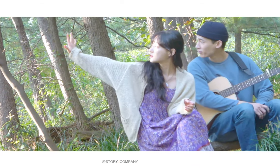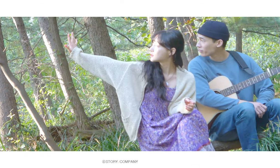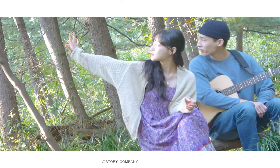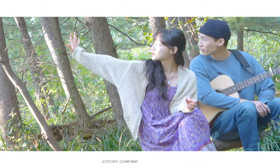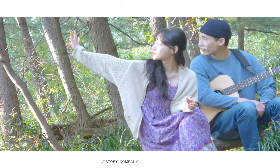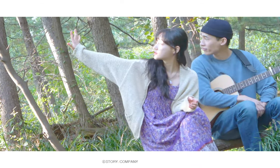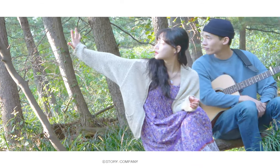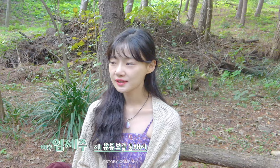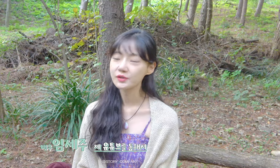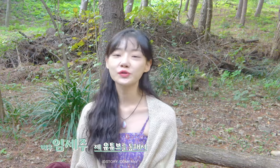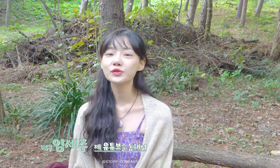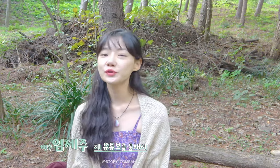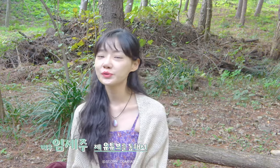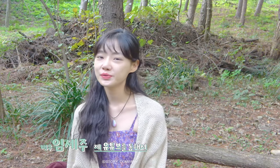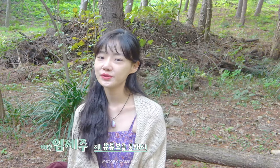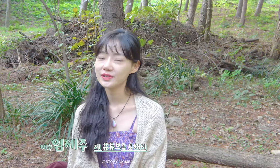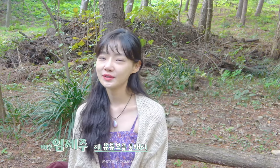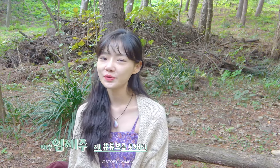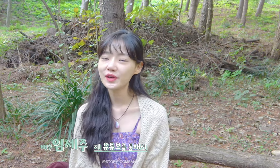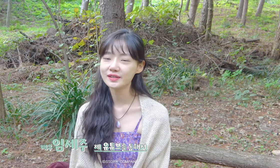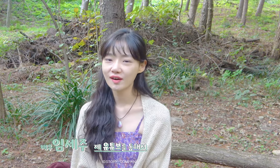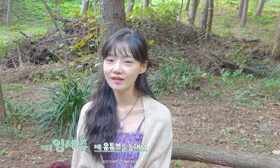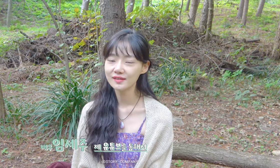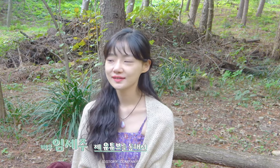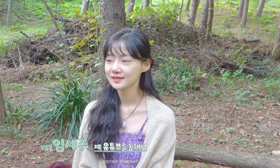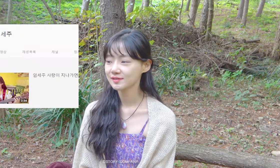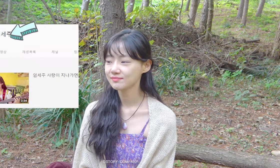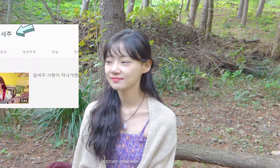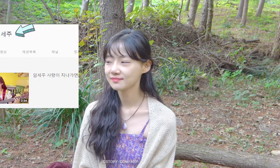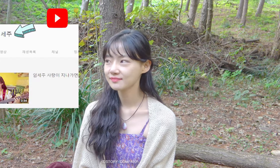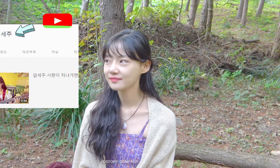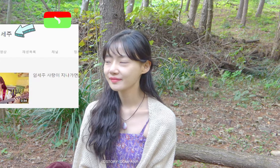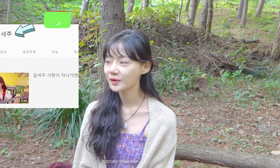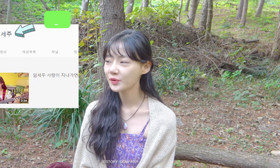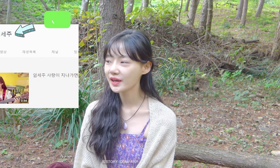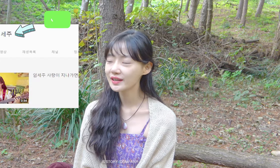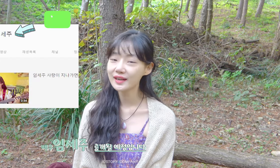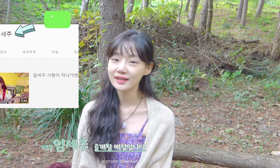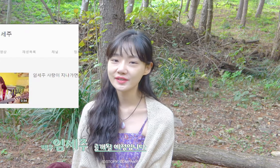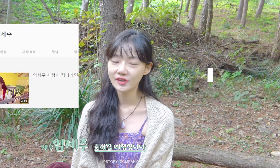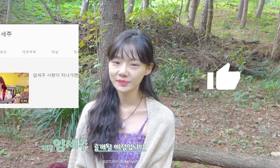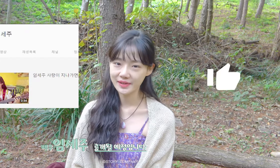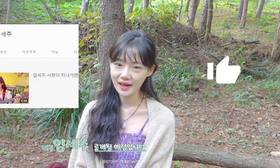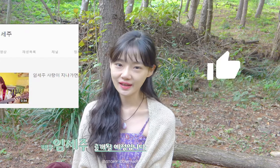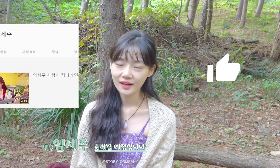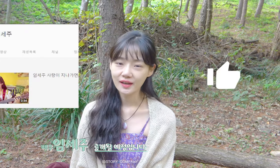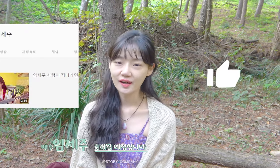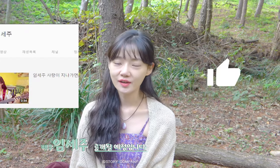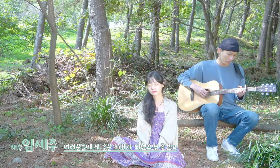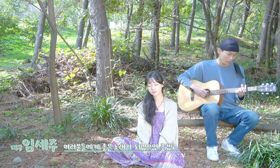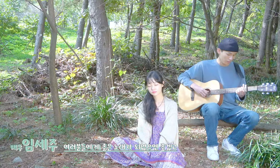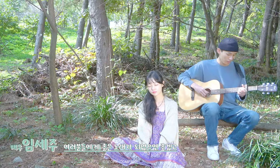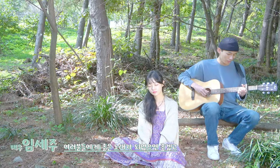6. 6. 6. 오늘의 사랑입니다. 오늘의 사랑입니다. 오늘의